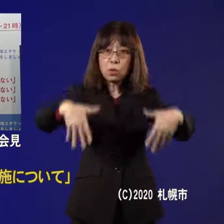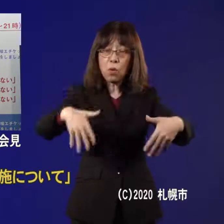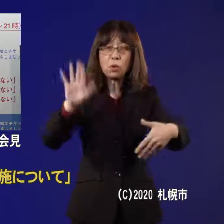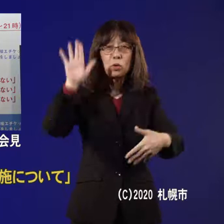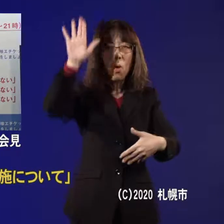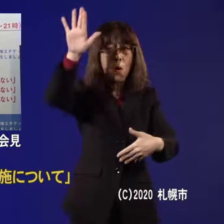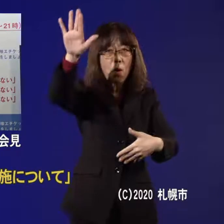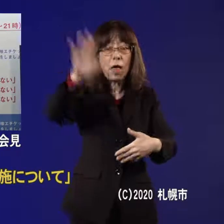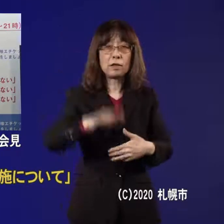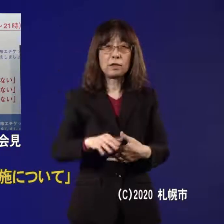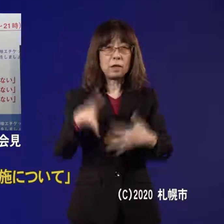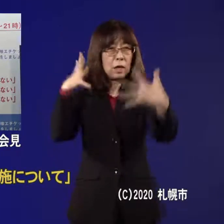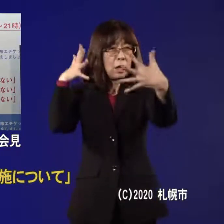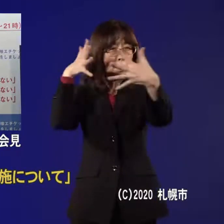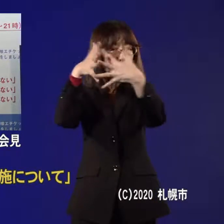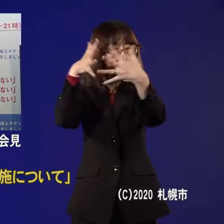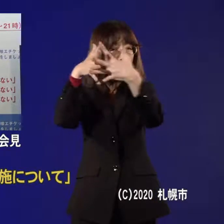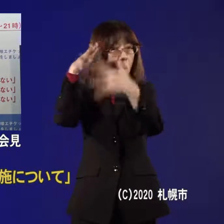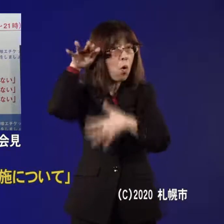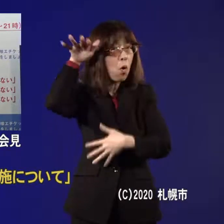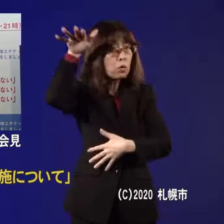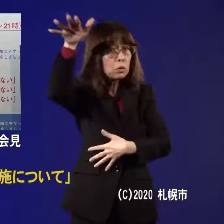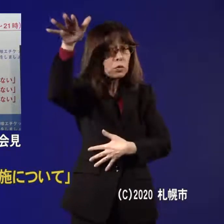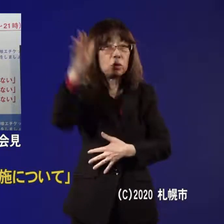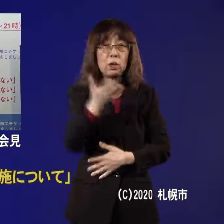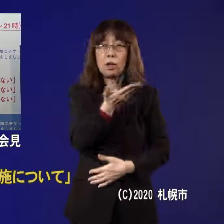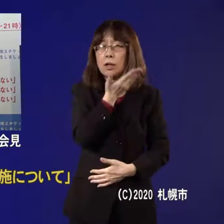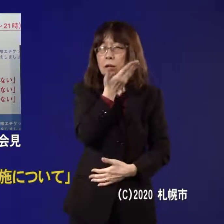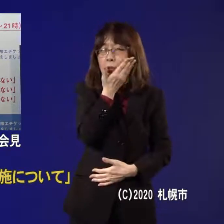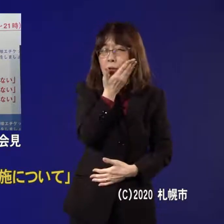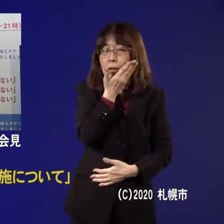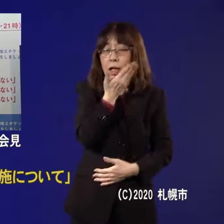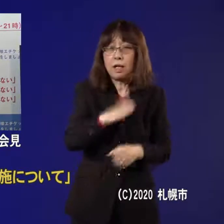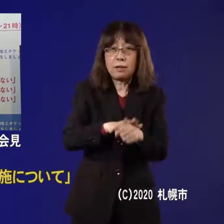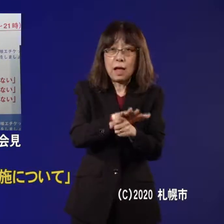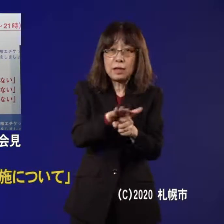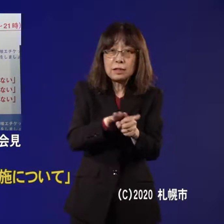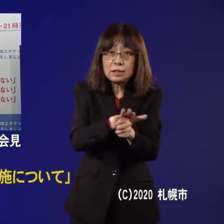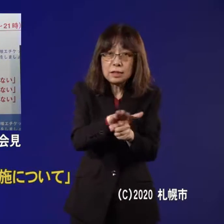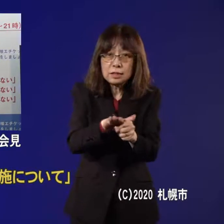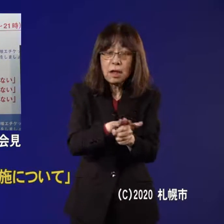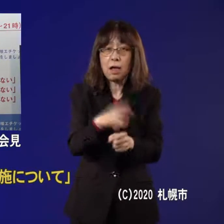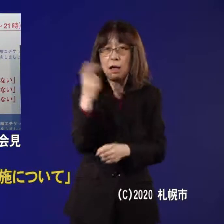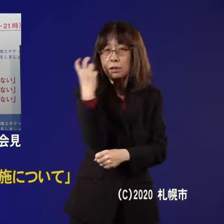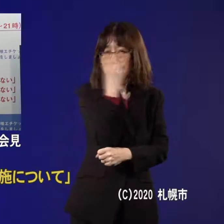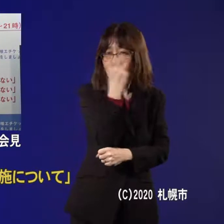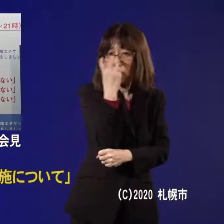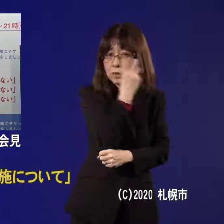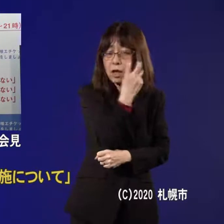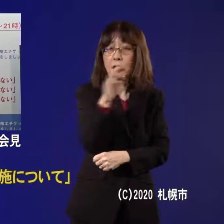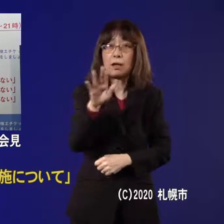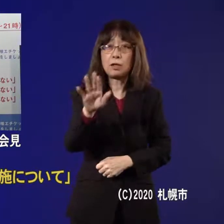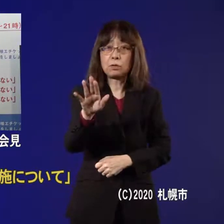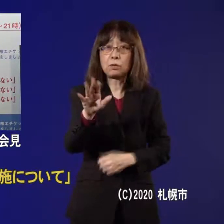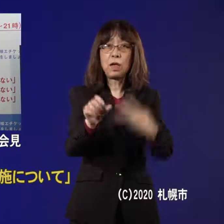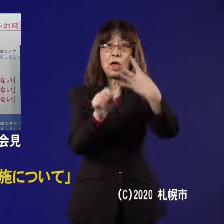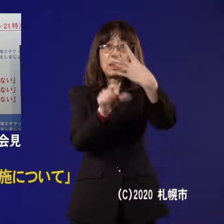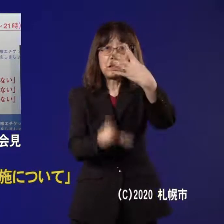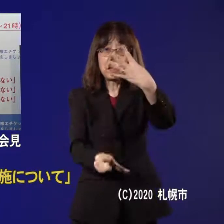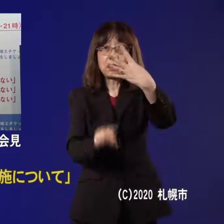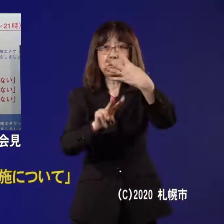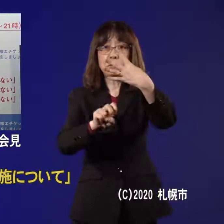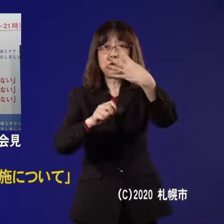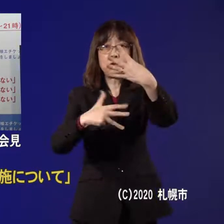を見越していくために大変重要な調査ということになります。4月の28日